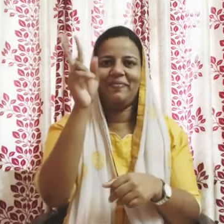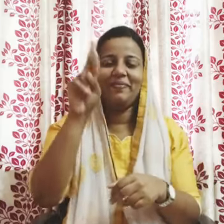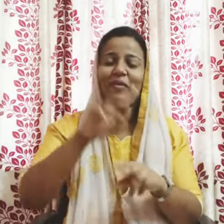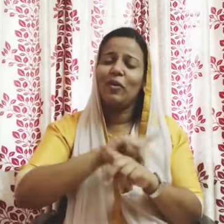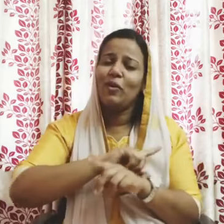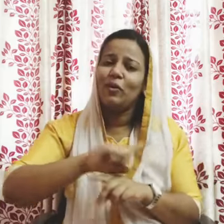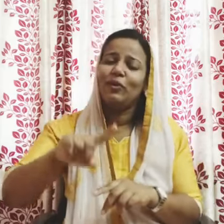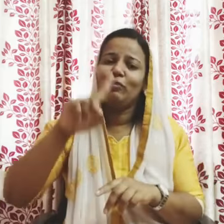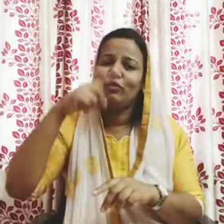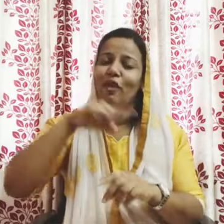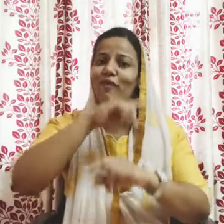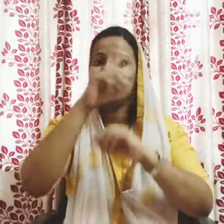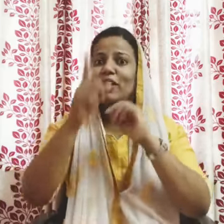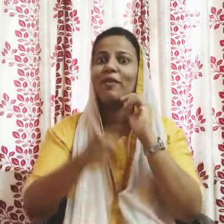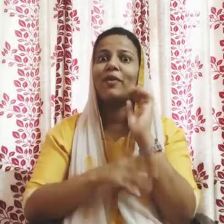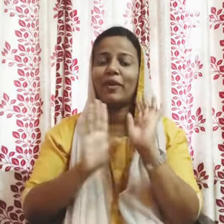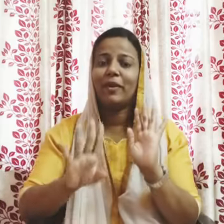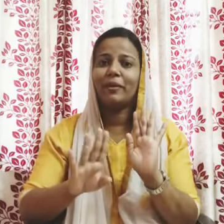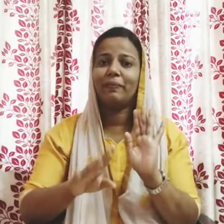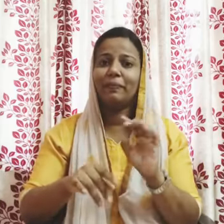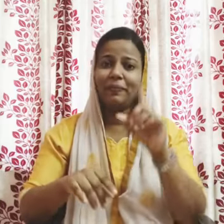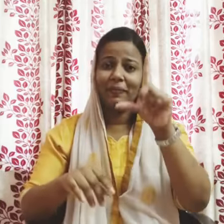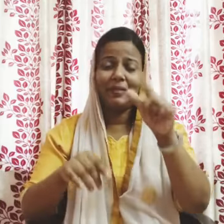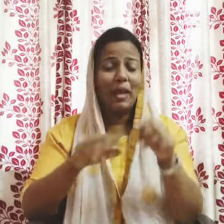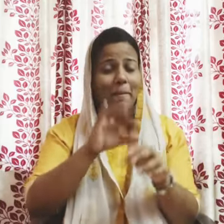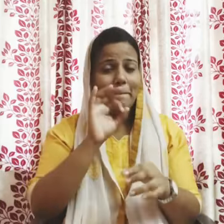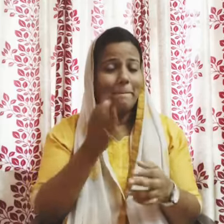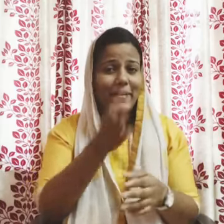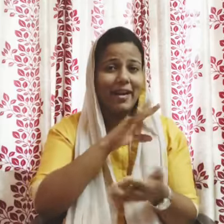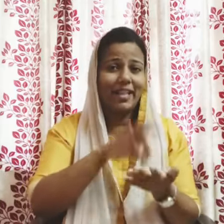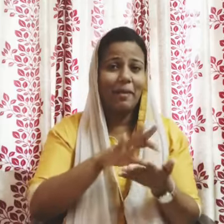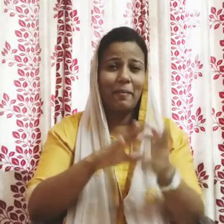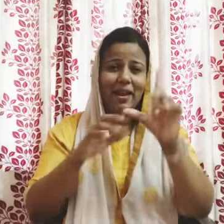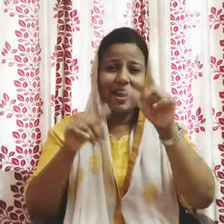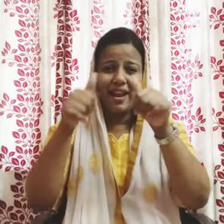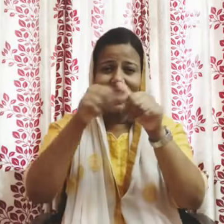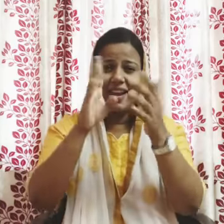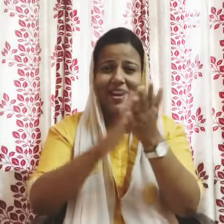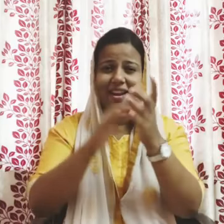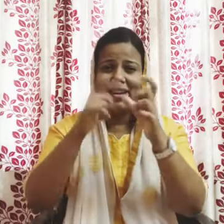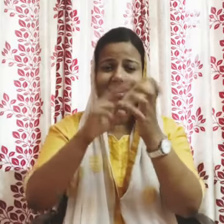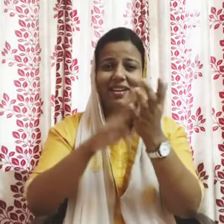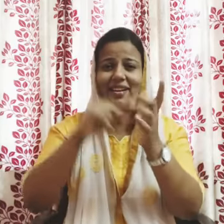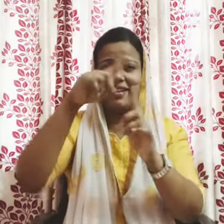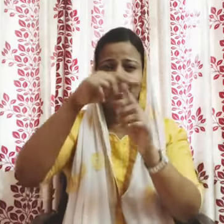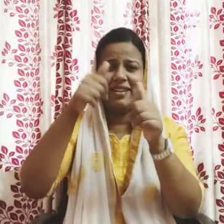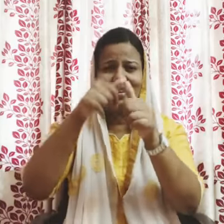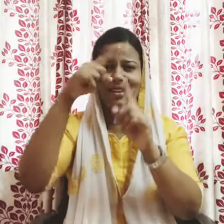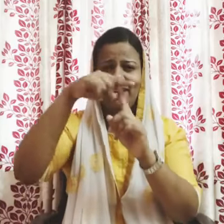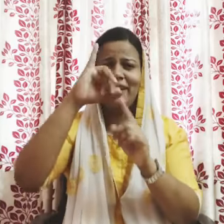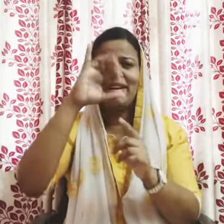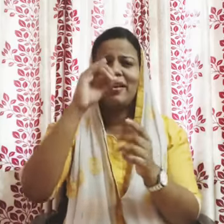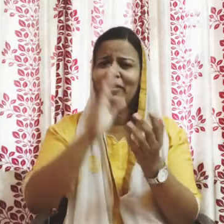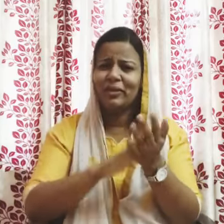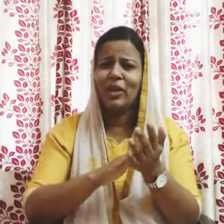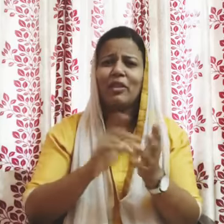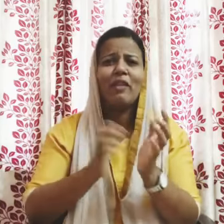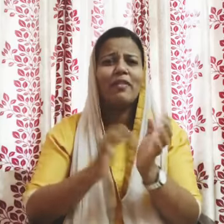ജീവിതകാലം മുഴുവനുണ്ട്. വിലാപങ്ങളുടെ പുസ്തകം പറഞ്ഞത് അതെന്നും രാവിലെ പുതിയതായി വന്നുകൊണ്ടിരിക്കുക. അപ്പോൾ നിങ്ങൾ ഇന്ന് പകൽക്കാലം ഈ